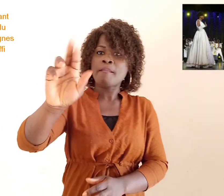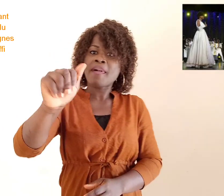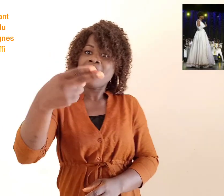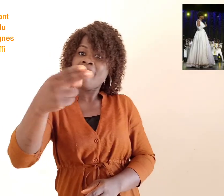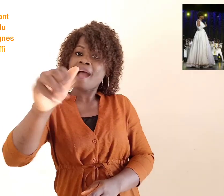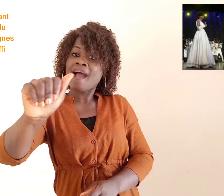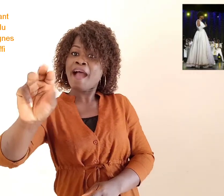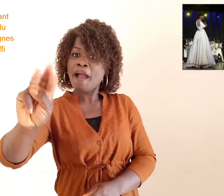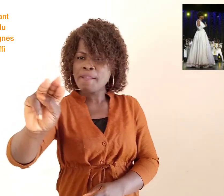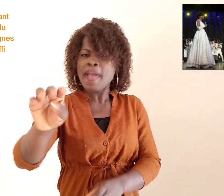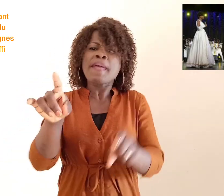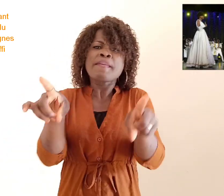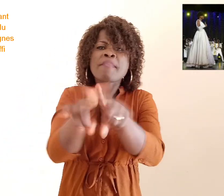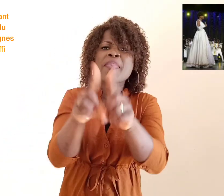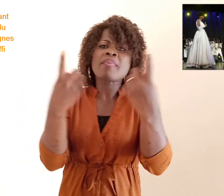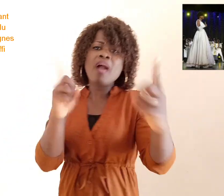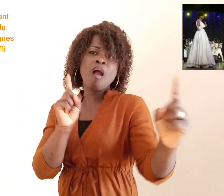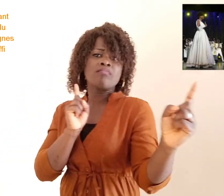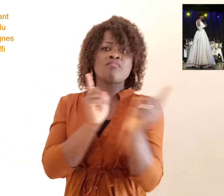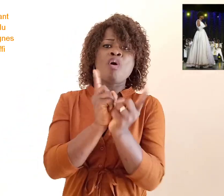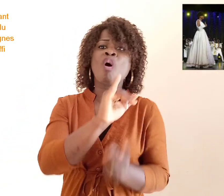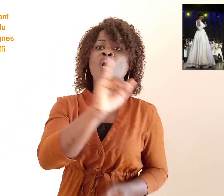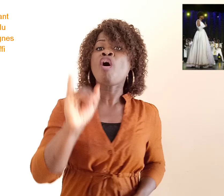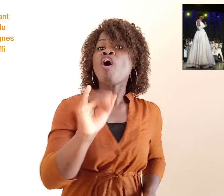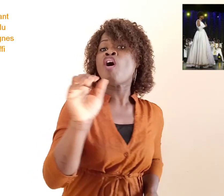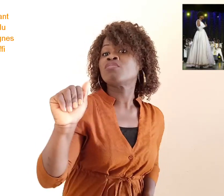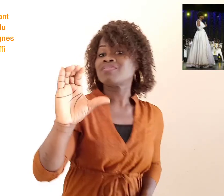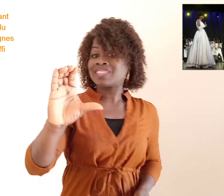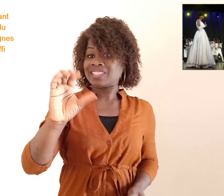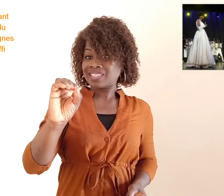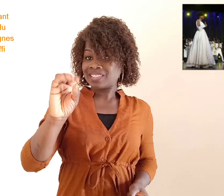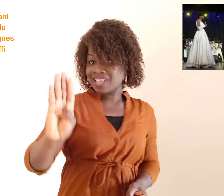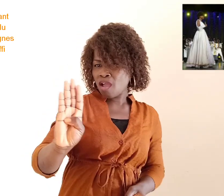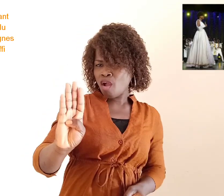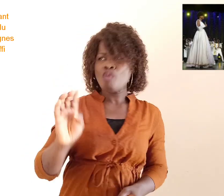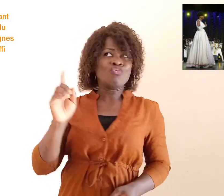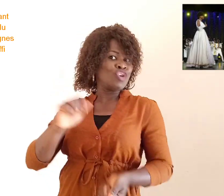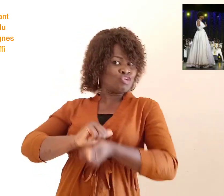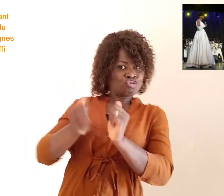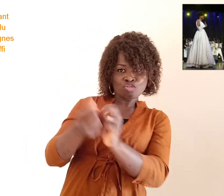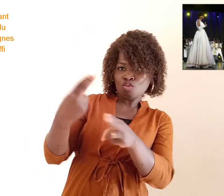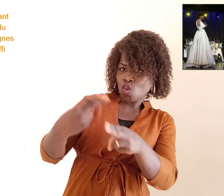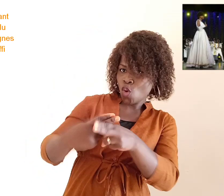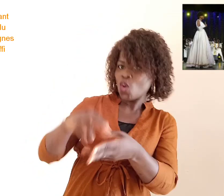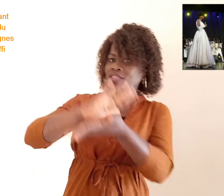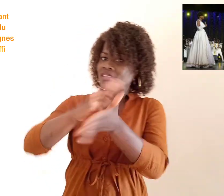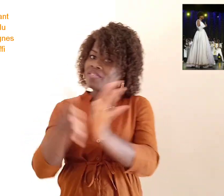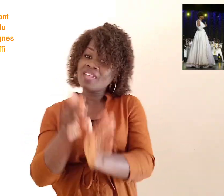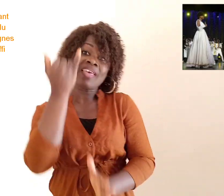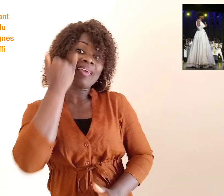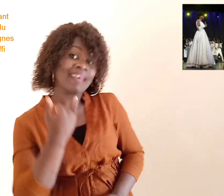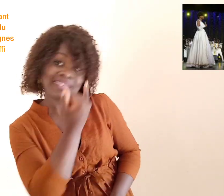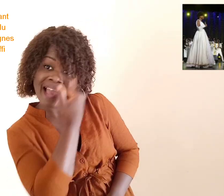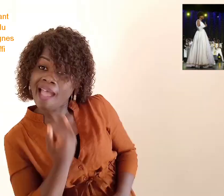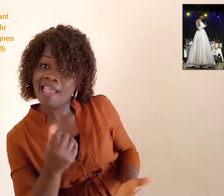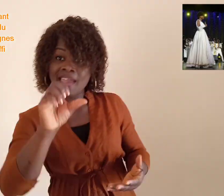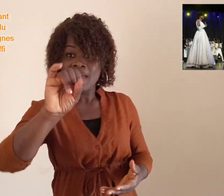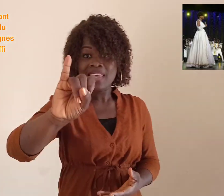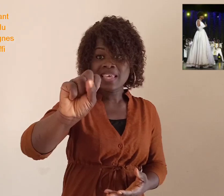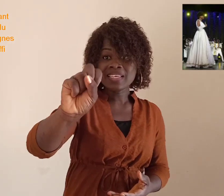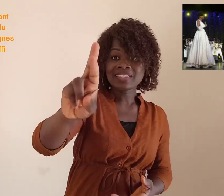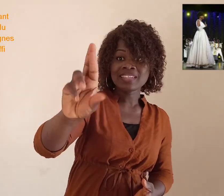La même chose se répète lorsqu'il vient à Jacob, il lui dit, désormais tu ne seras plus Jacob, mais Israël. Je suis venu dire